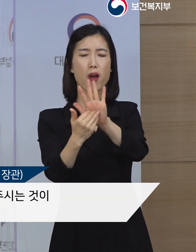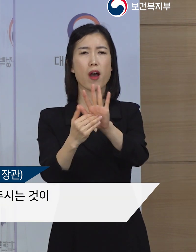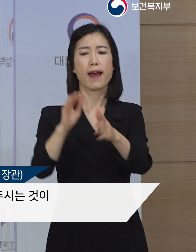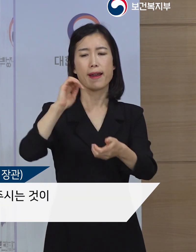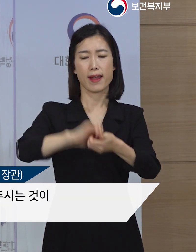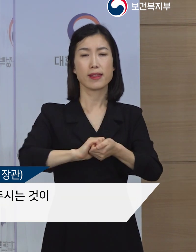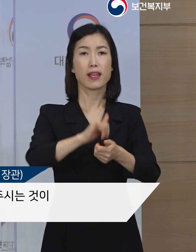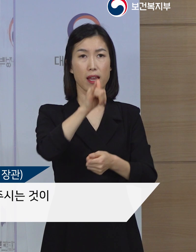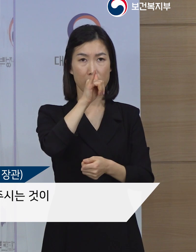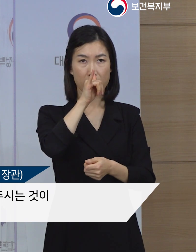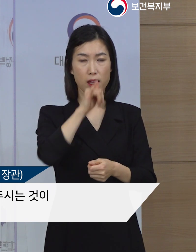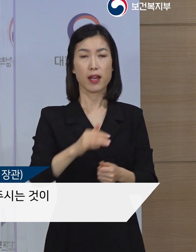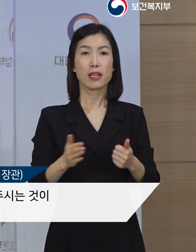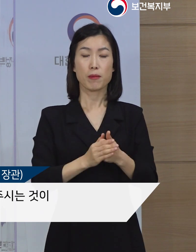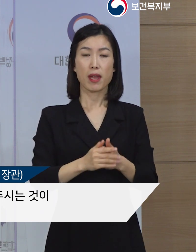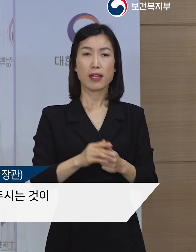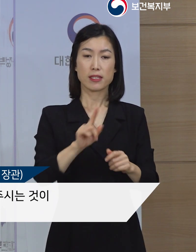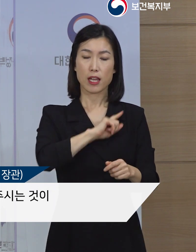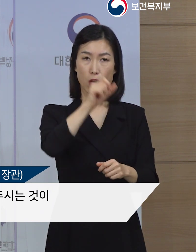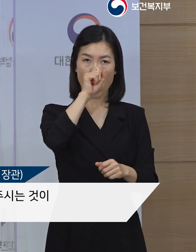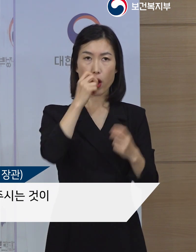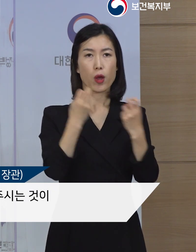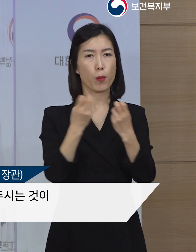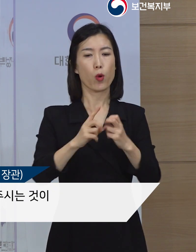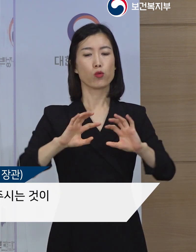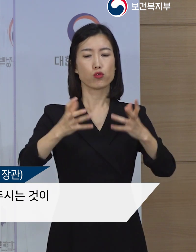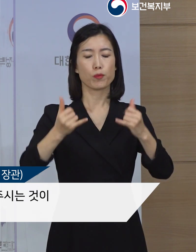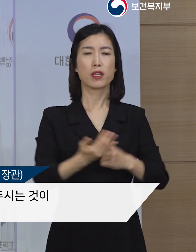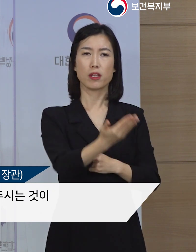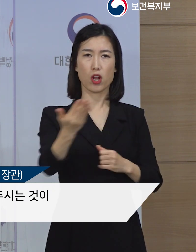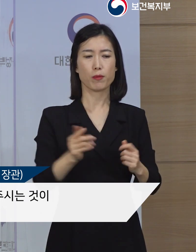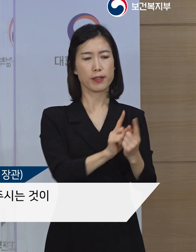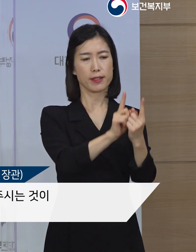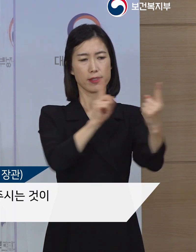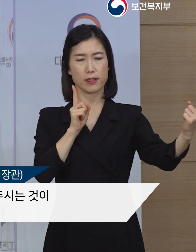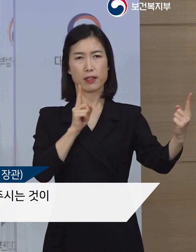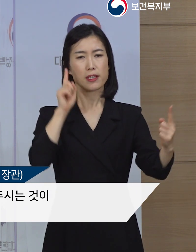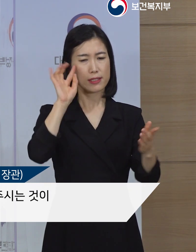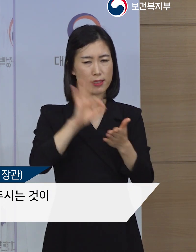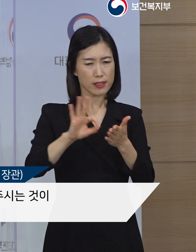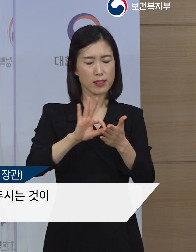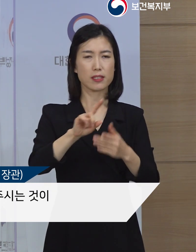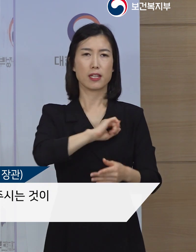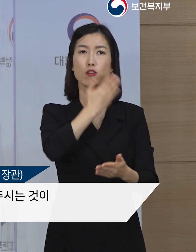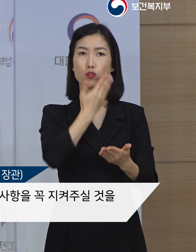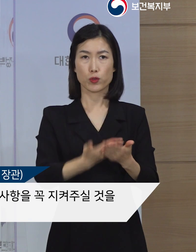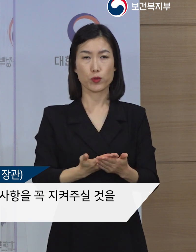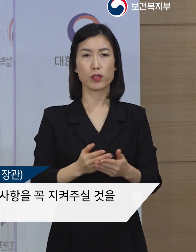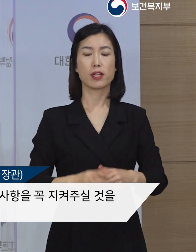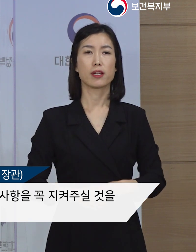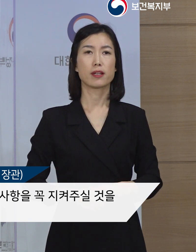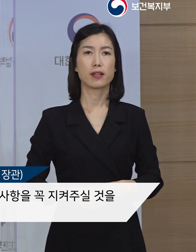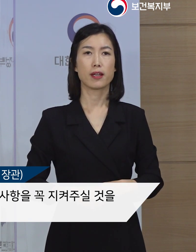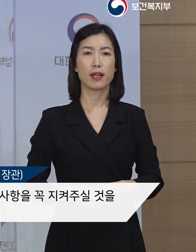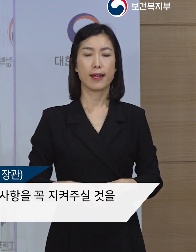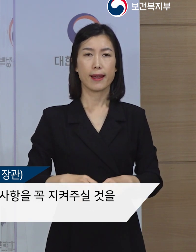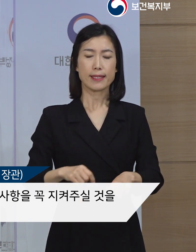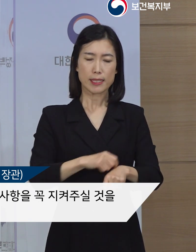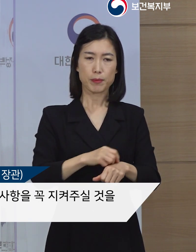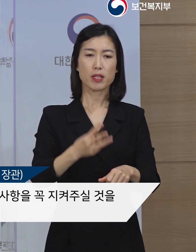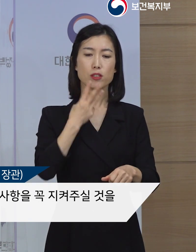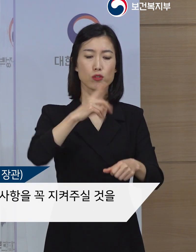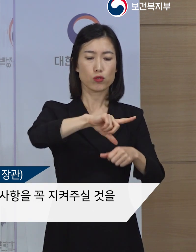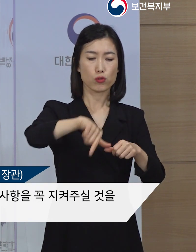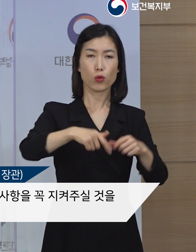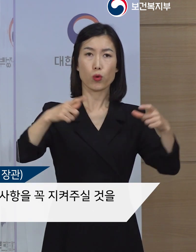국민들께서 거리두기에 적극적으로 동참해 주시는 것이 무엇보다 중요합니다. 특히 수도권